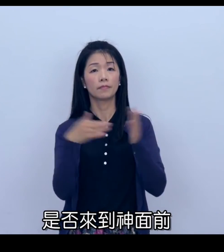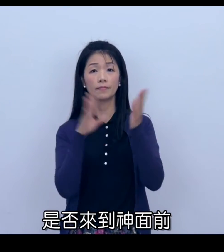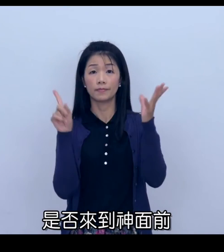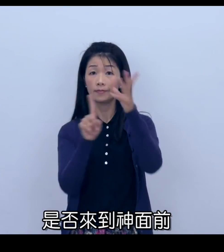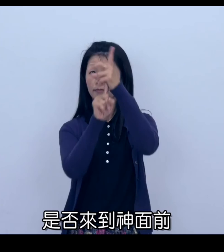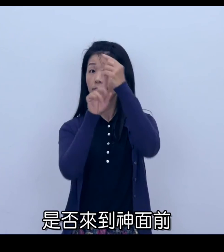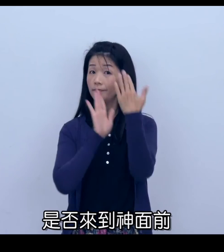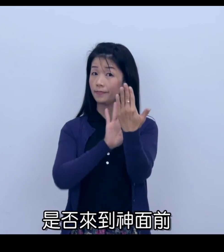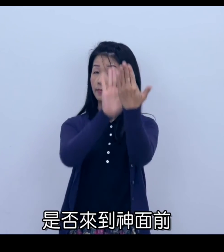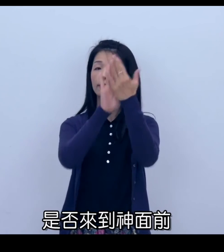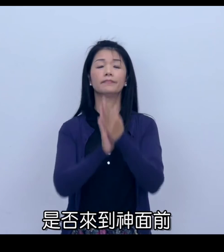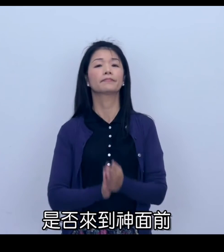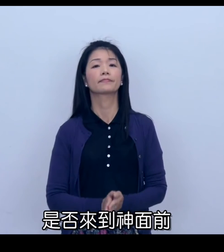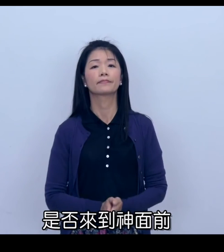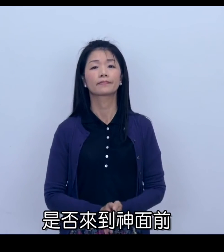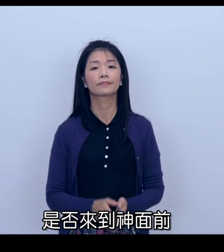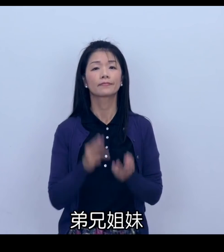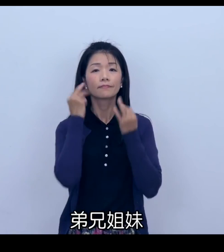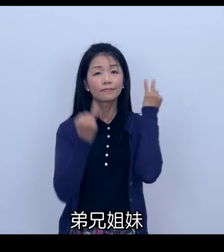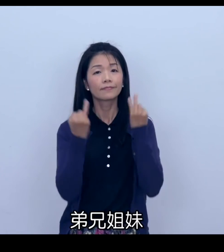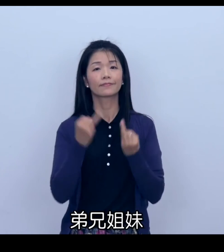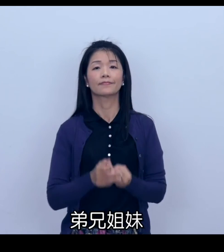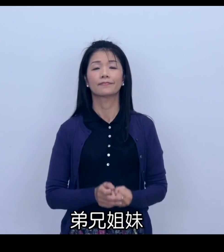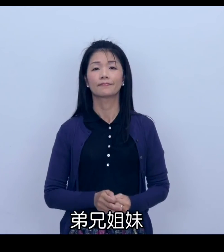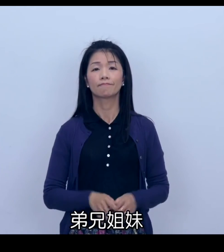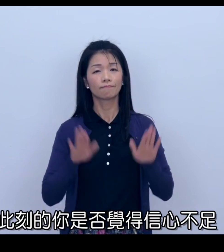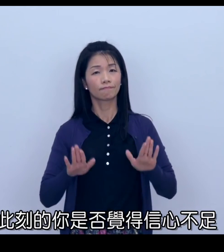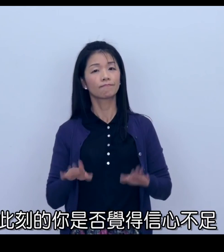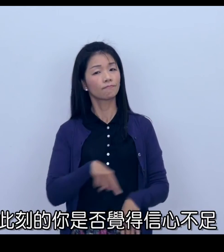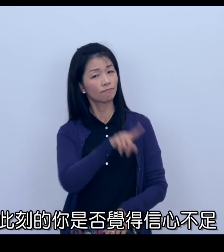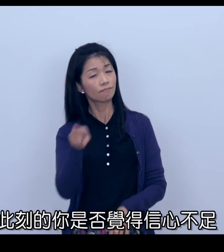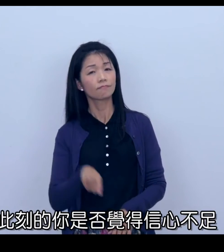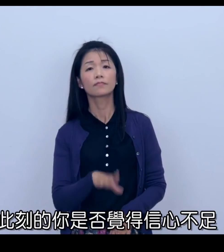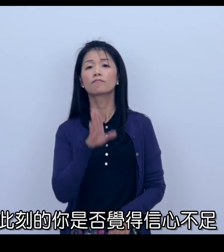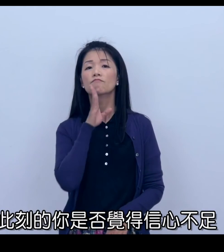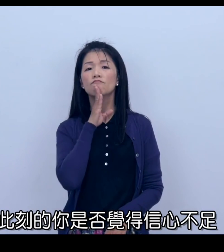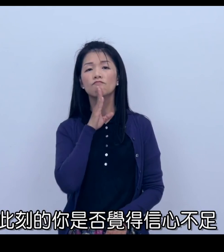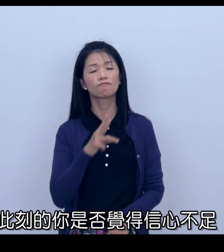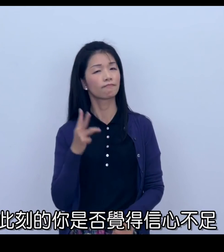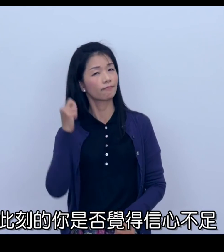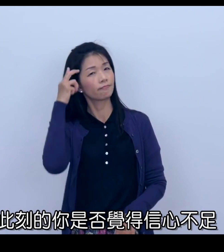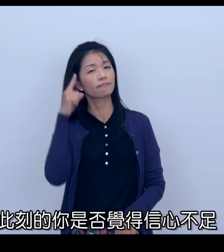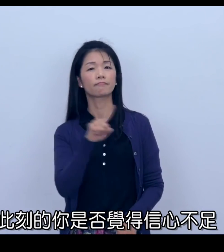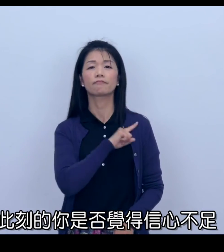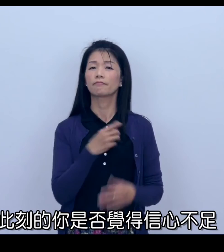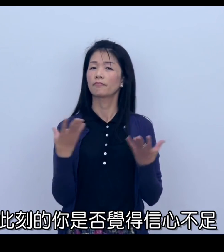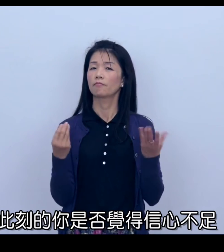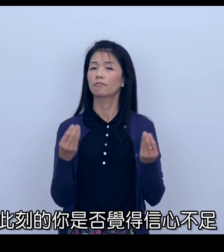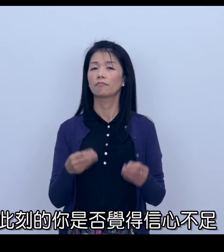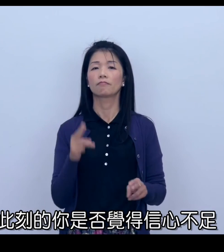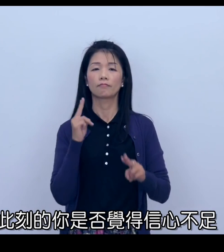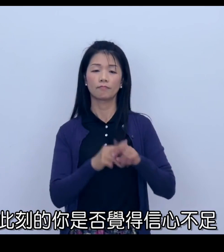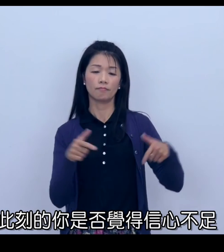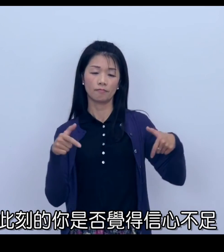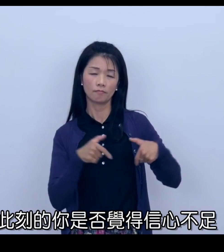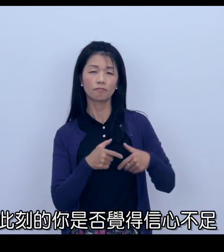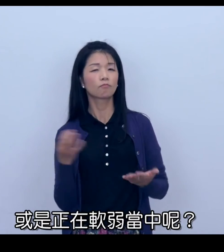到神面前。弟兄姐妹，此刻的你是否觉得信心不足，或